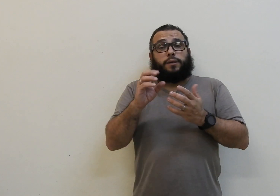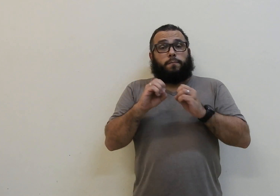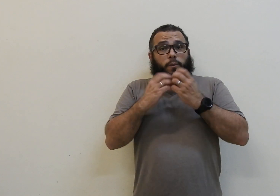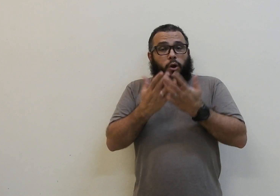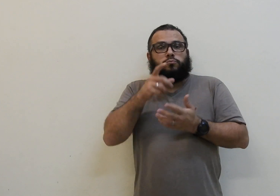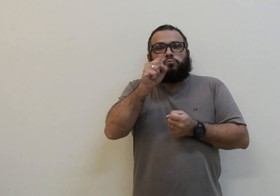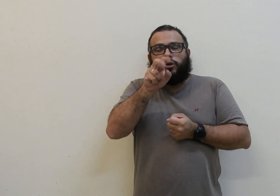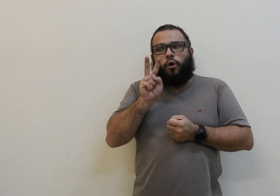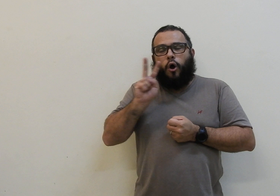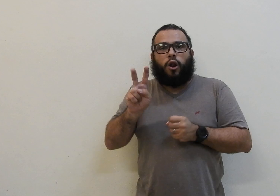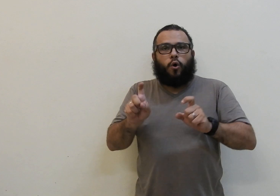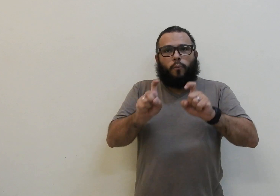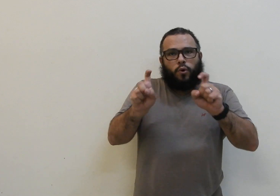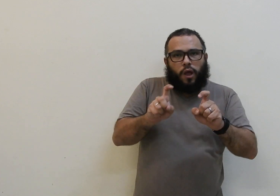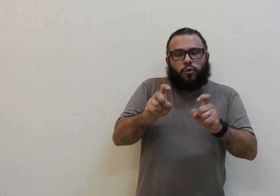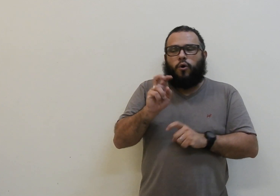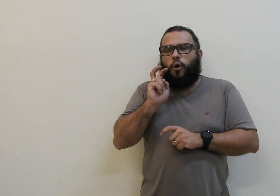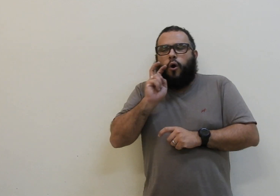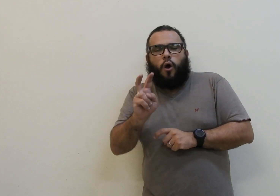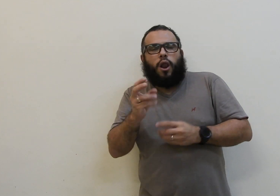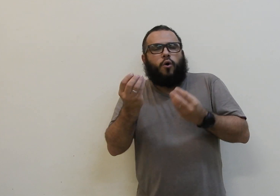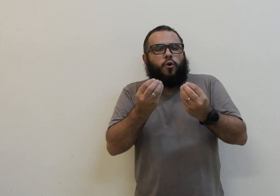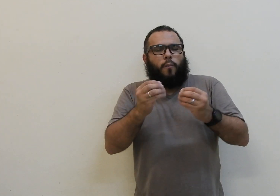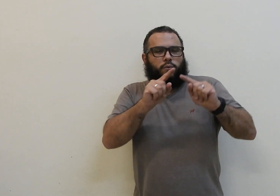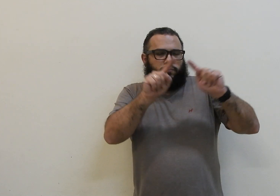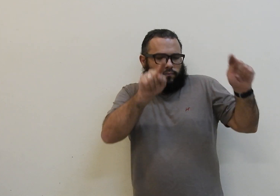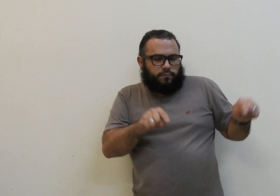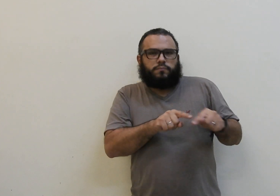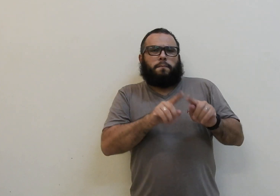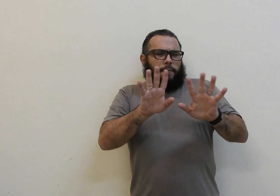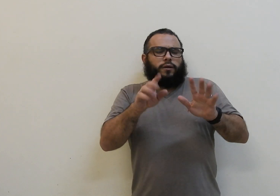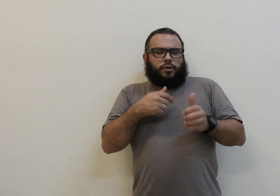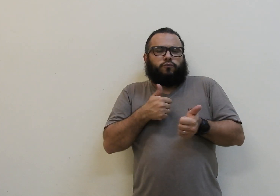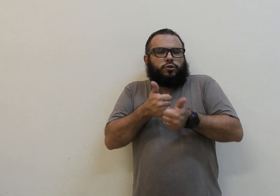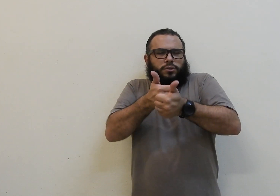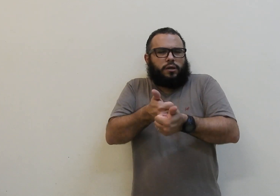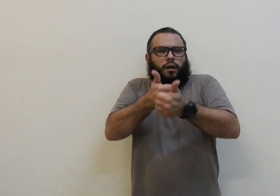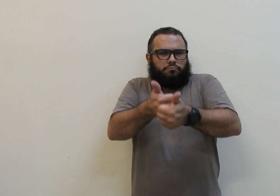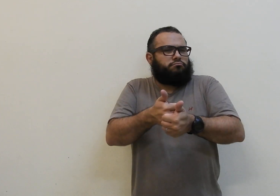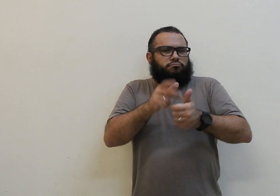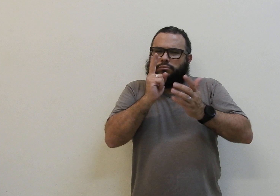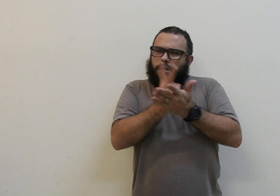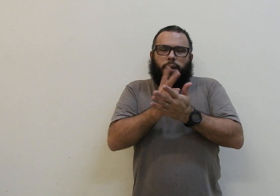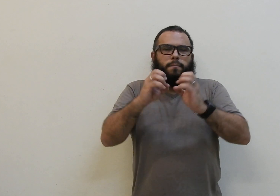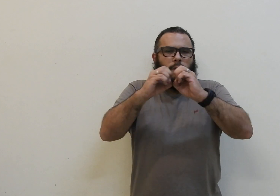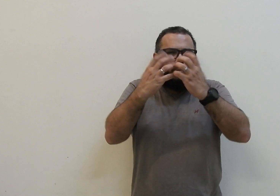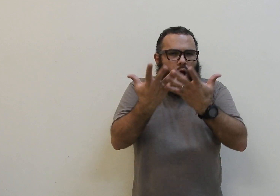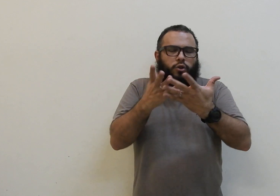que eu estou explicando e o material que vai estar no PowerPoint que eu vou disponibilizar para vocês. Então,